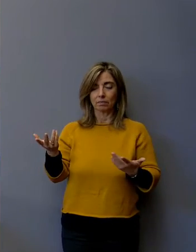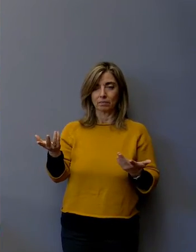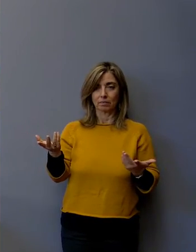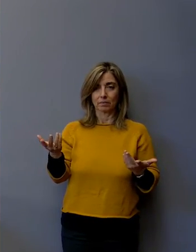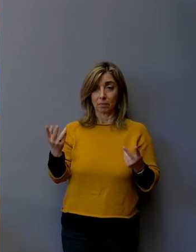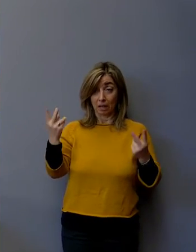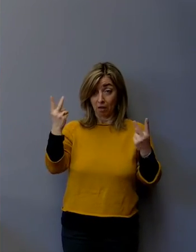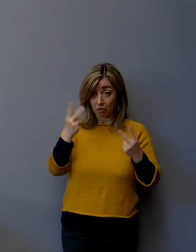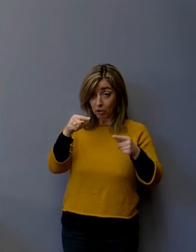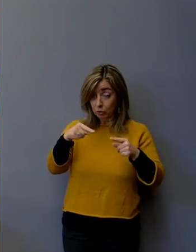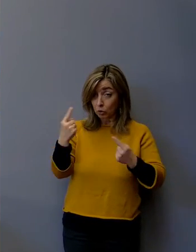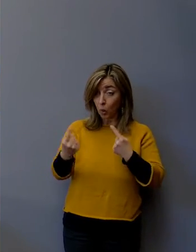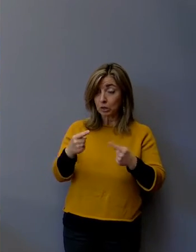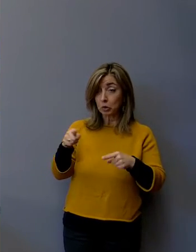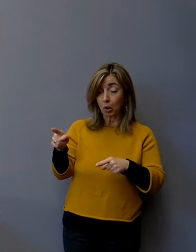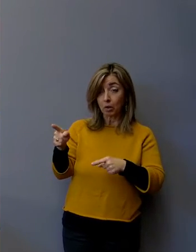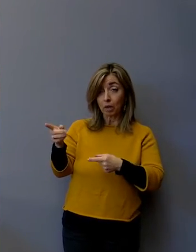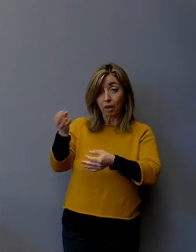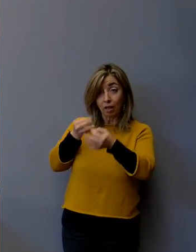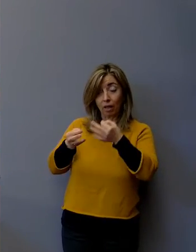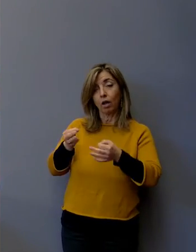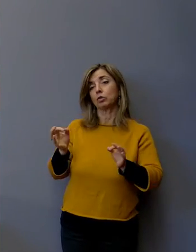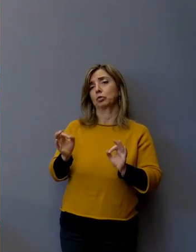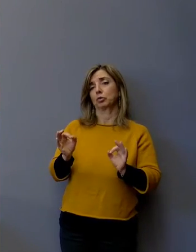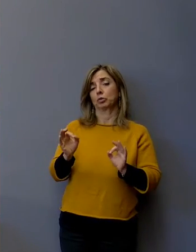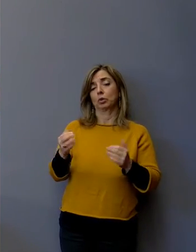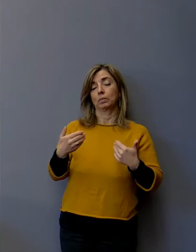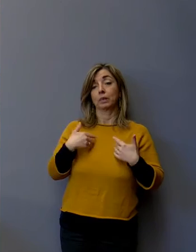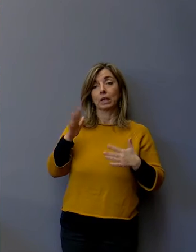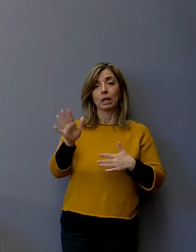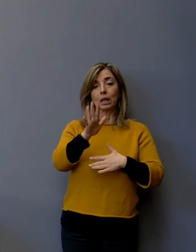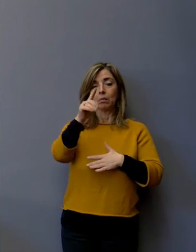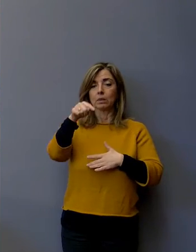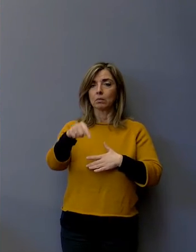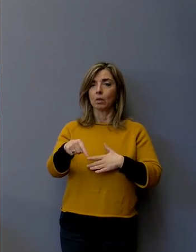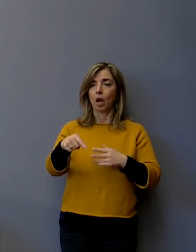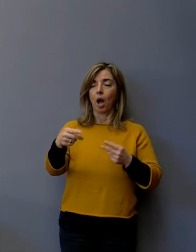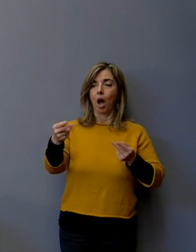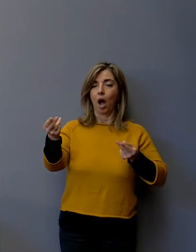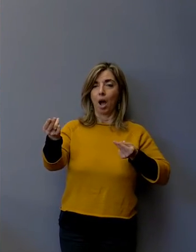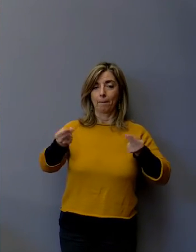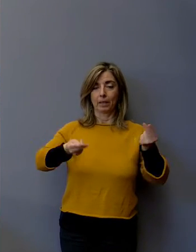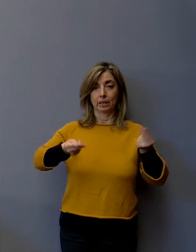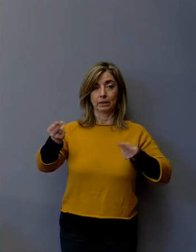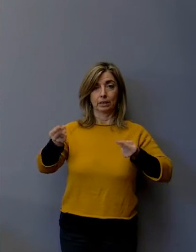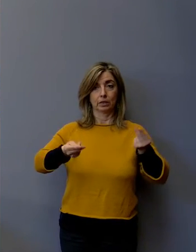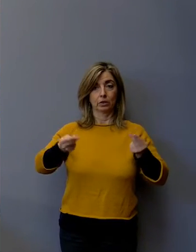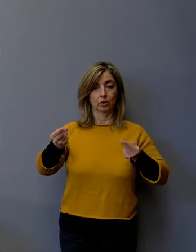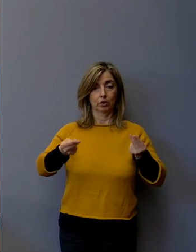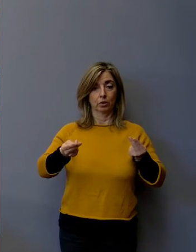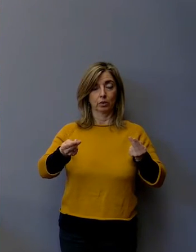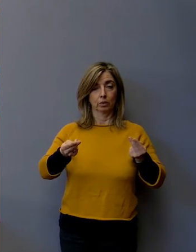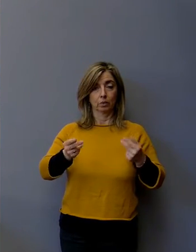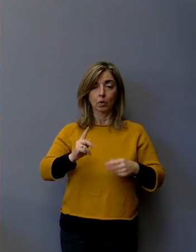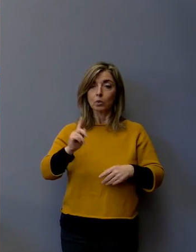noi mi pare che questo si deve questa amministrazione pierno dicono tutti meno male